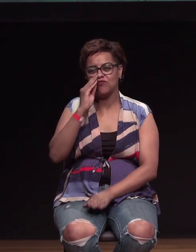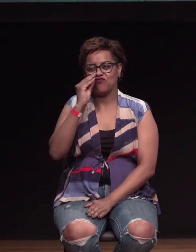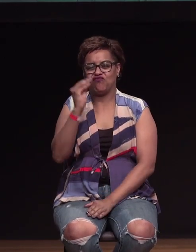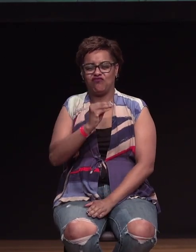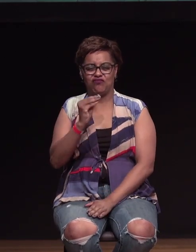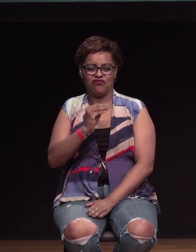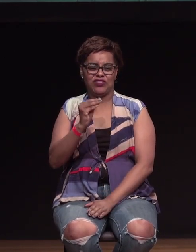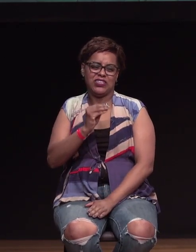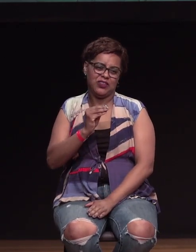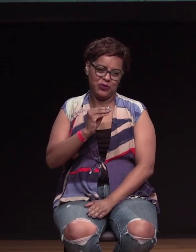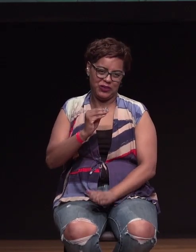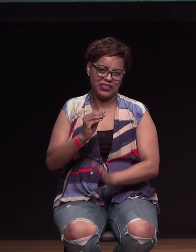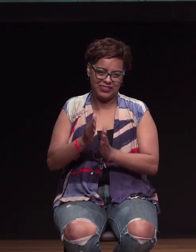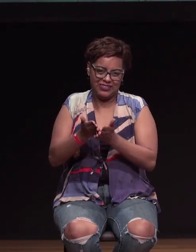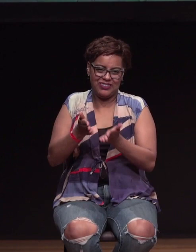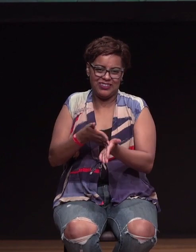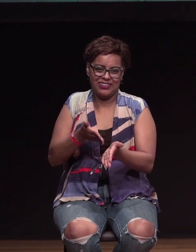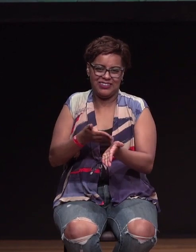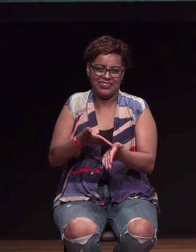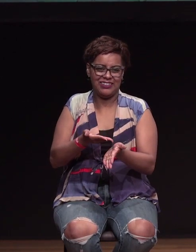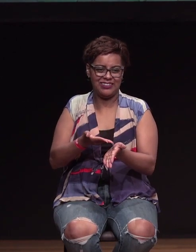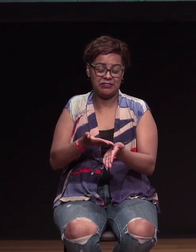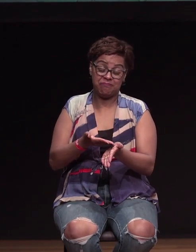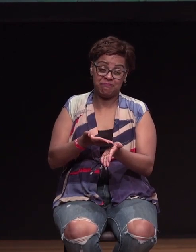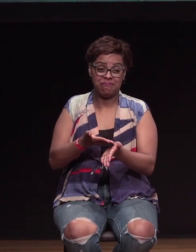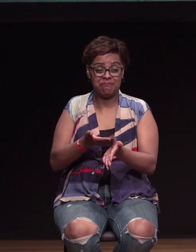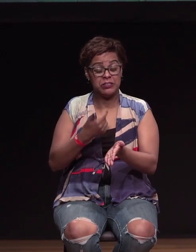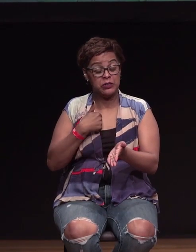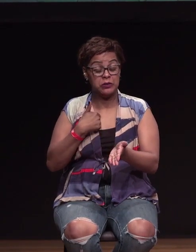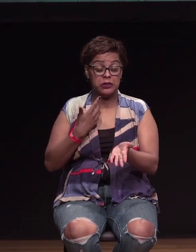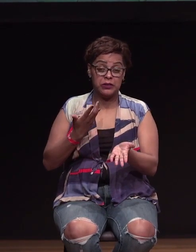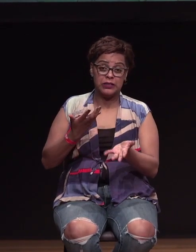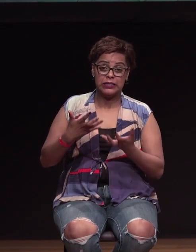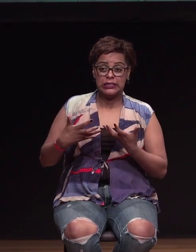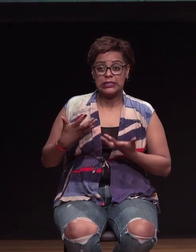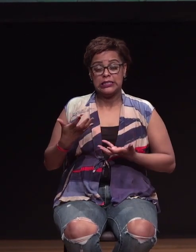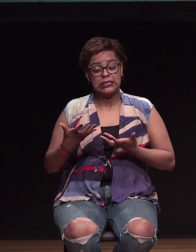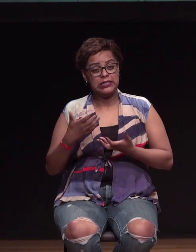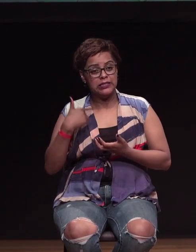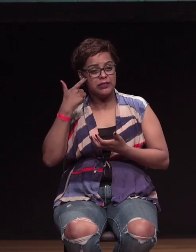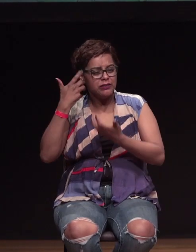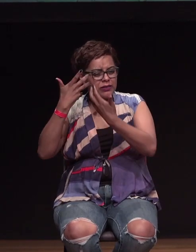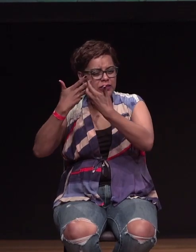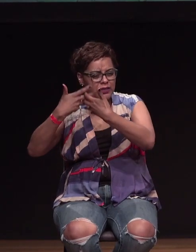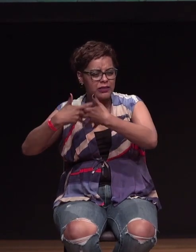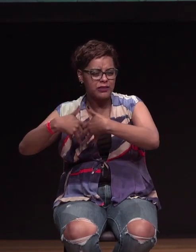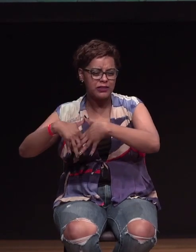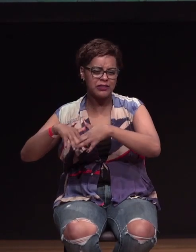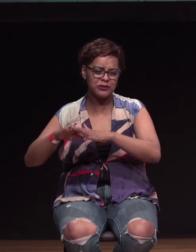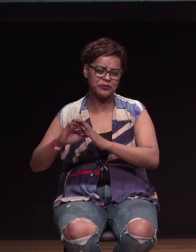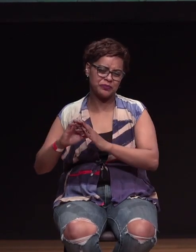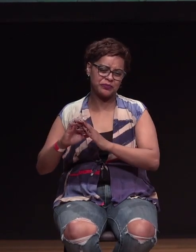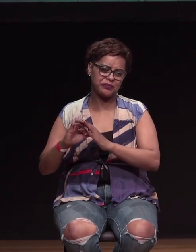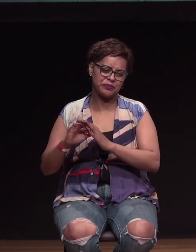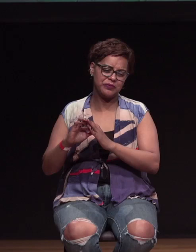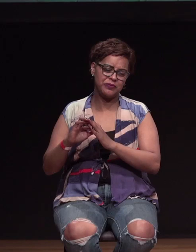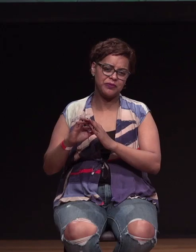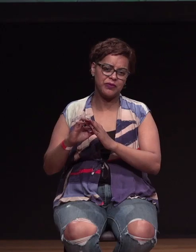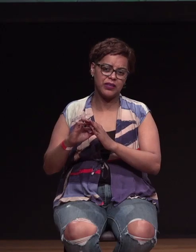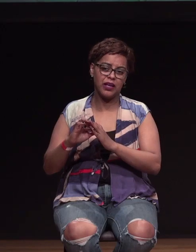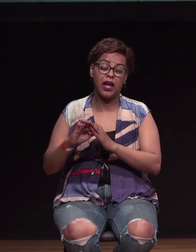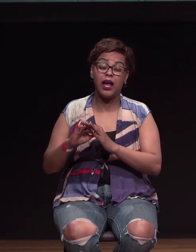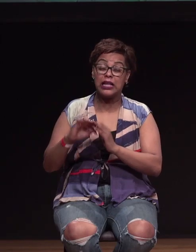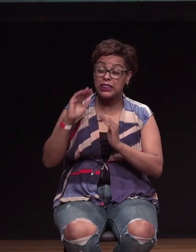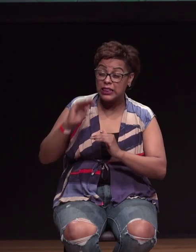ignorando-o, né? Então, é isso que eu fico pensando. Acho que tem um certo